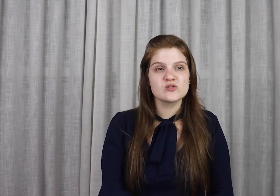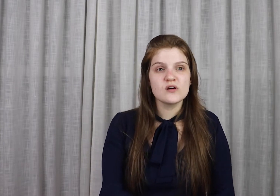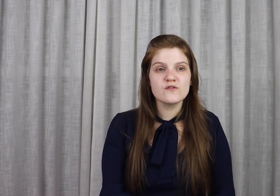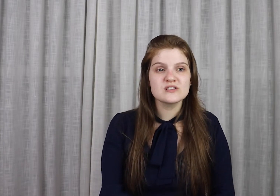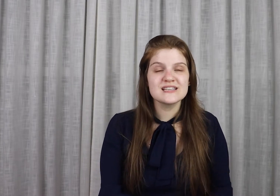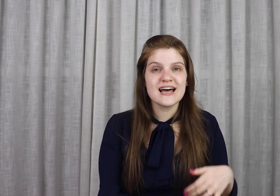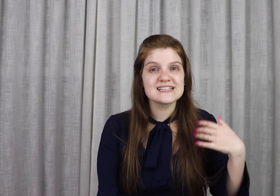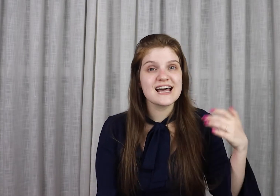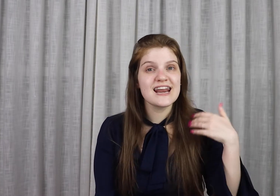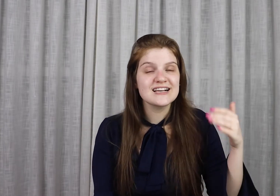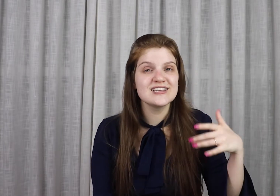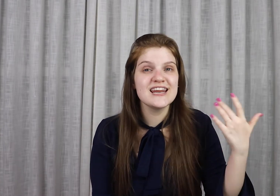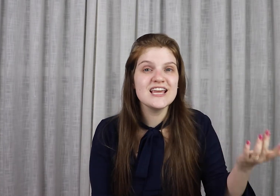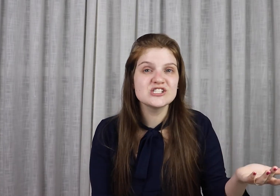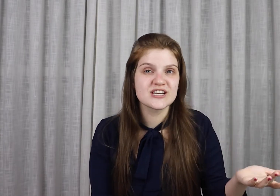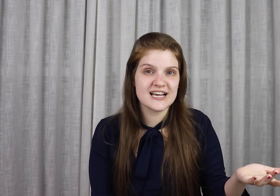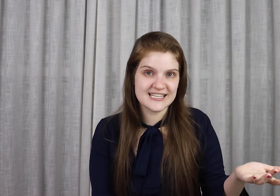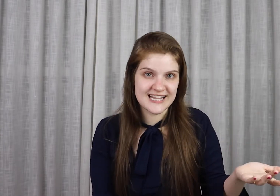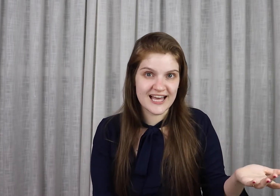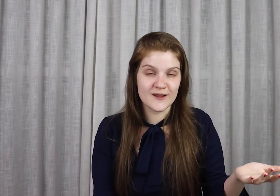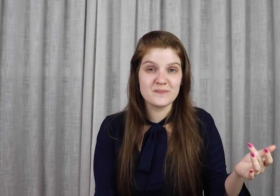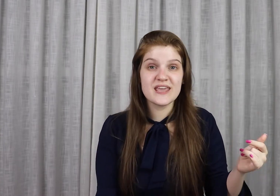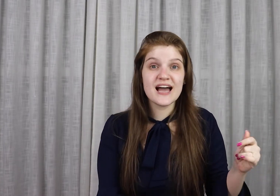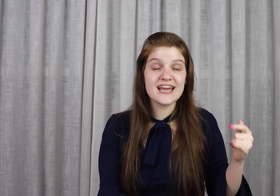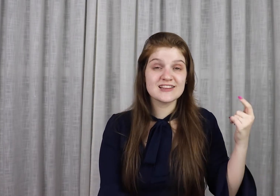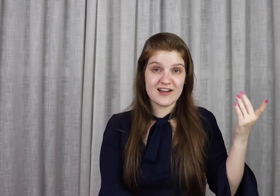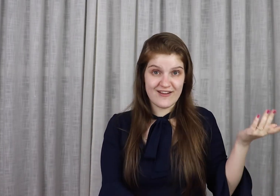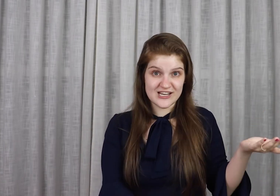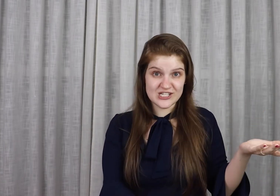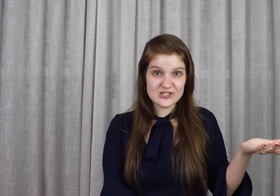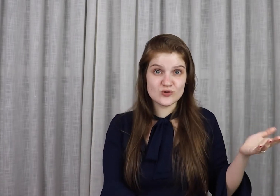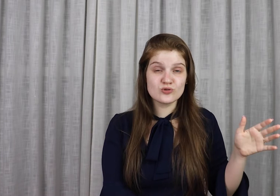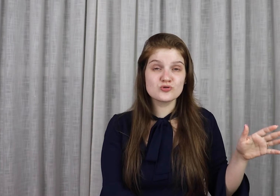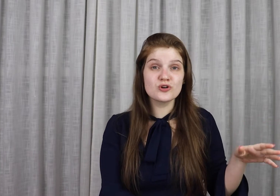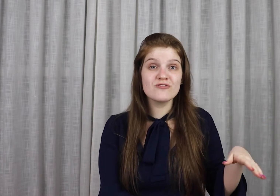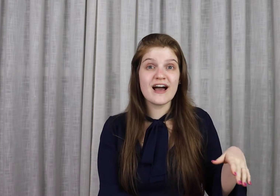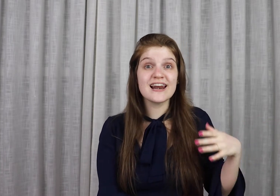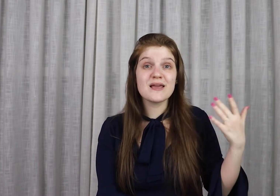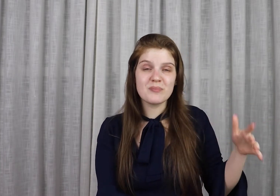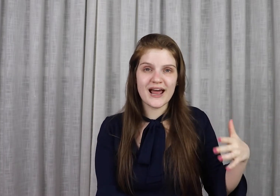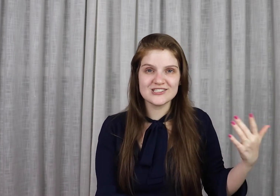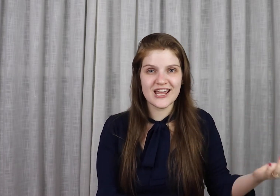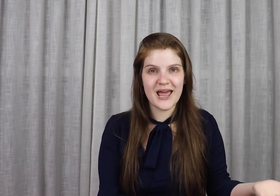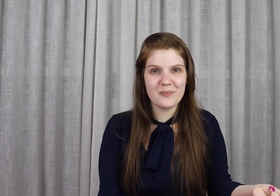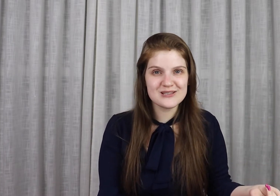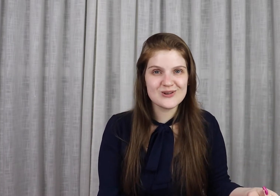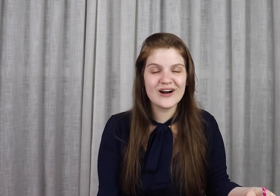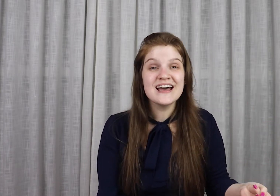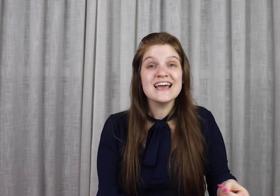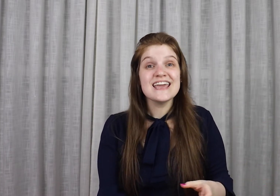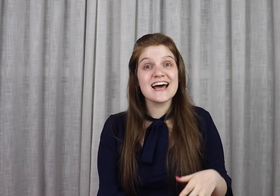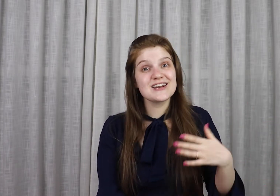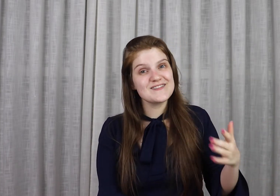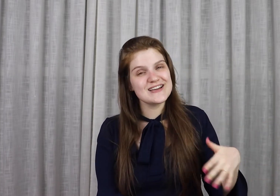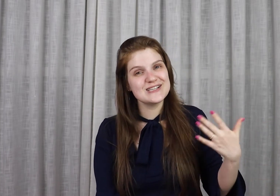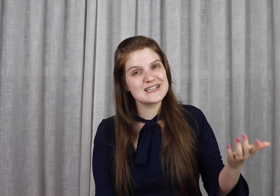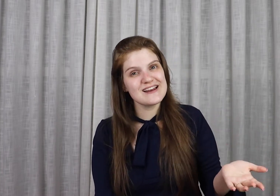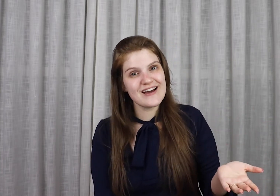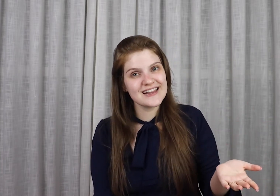eu vou citar as características dela. E aí, através disso, o surdo vai lembrar de quem é a pessoa. E é através disso que ele vai dar